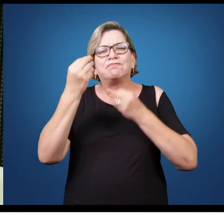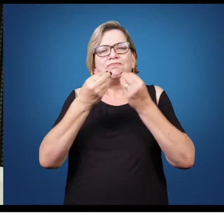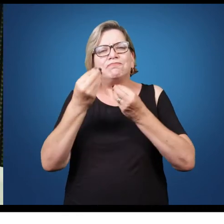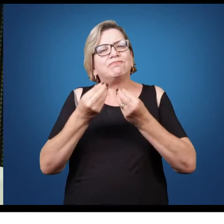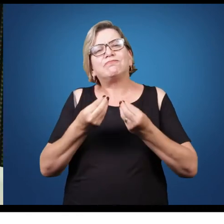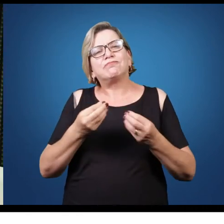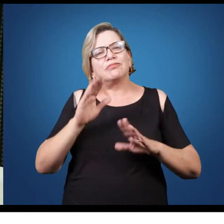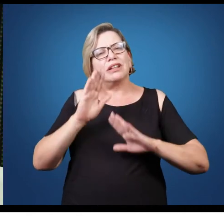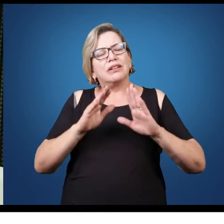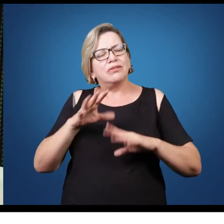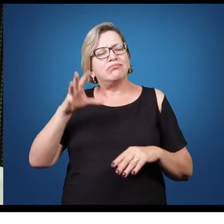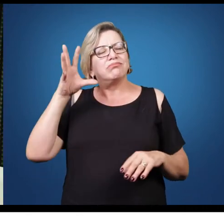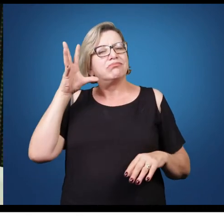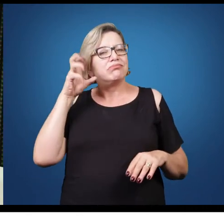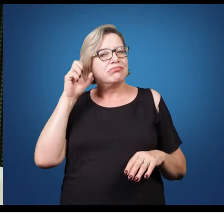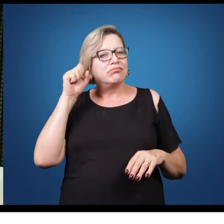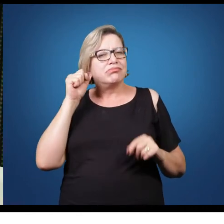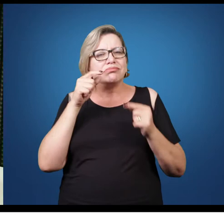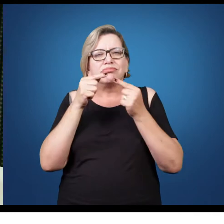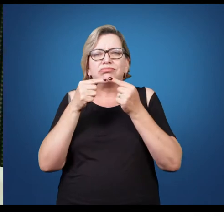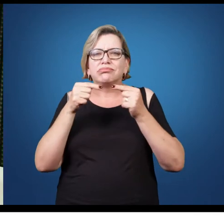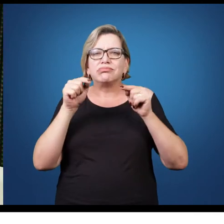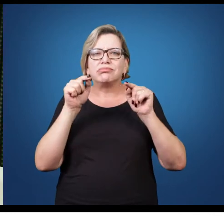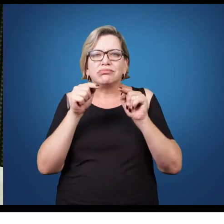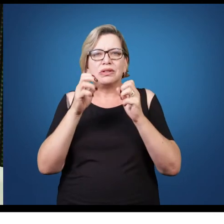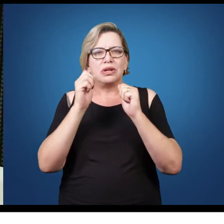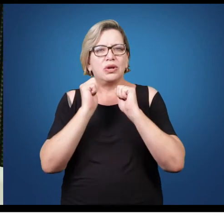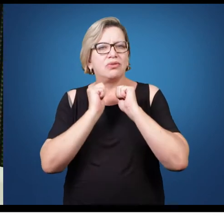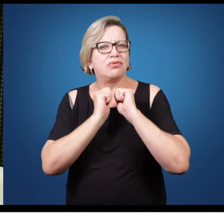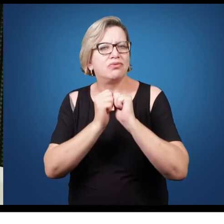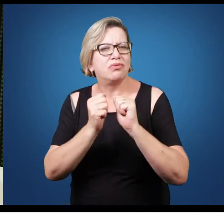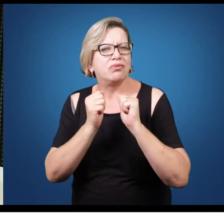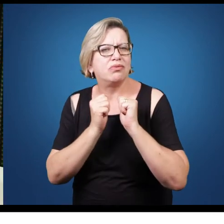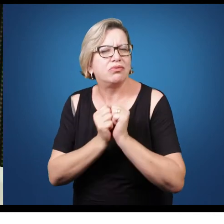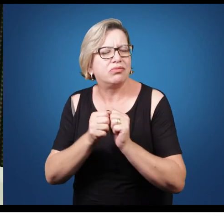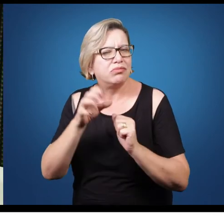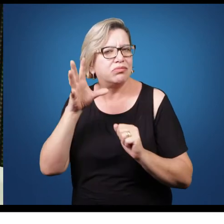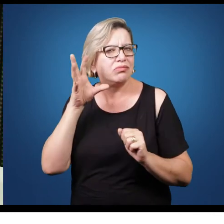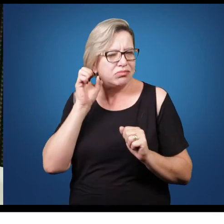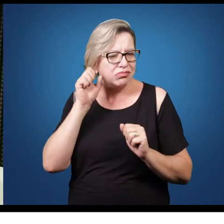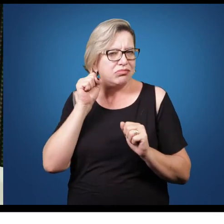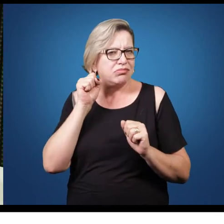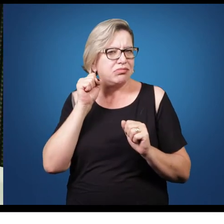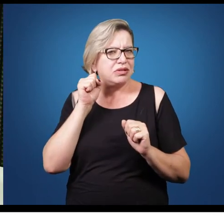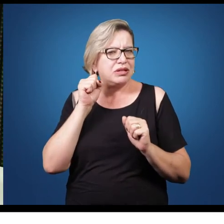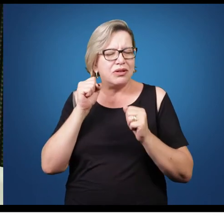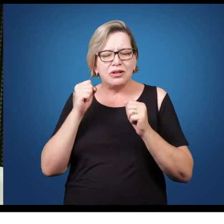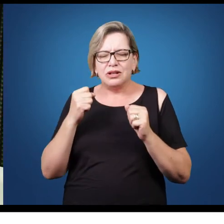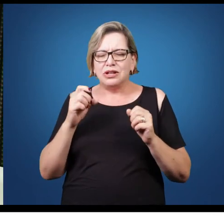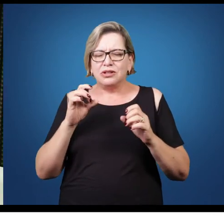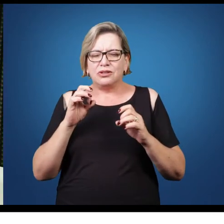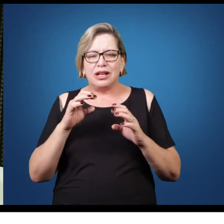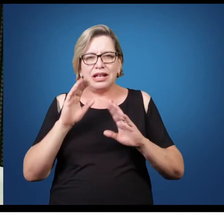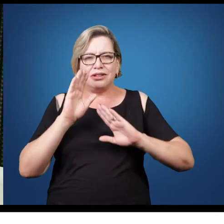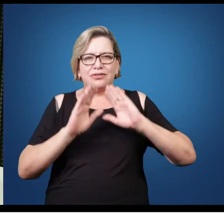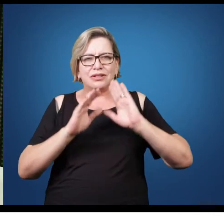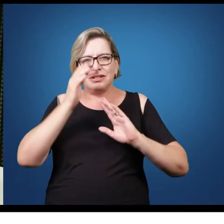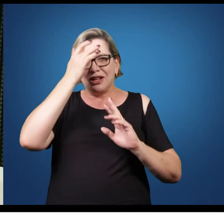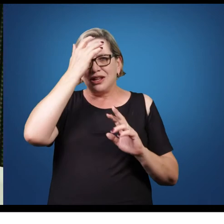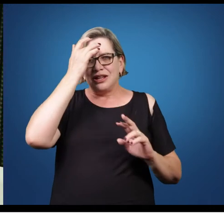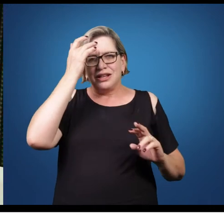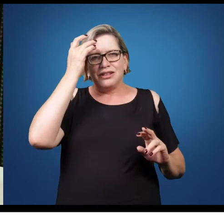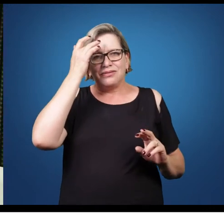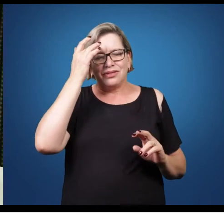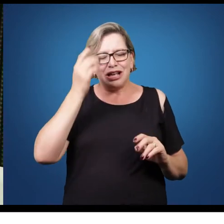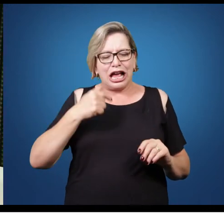o discurso mal uma obra musical a gente escuta junto com ela muitas outras coisas que não interessa aqui pra nós né determinada pessoa fala assim eu sou